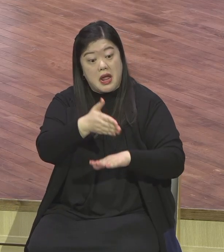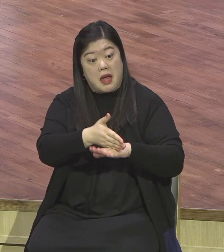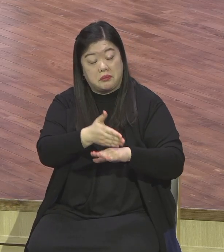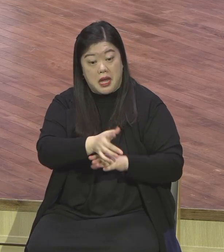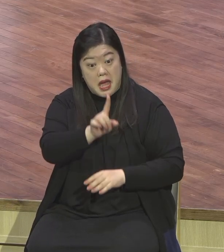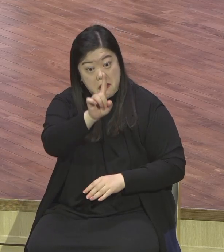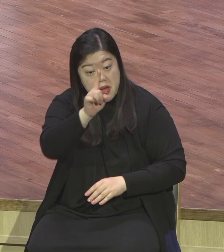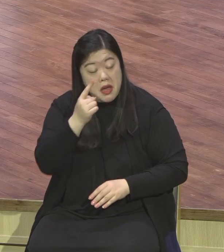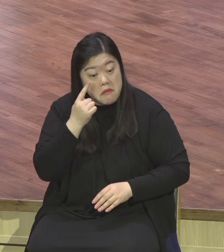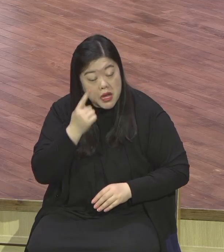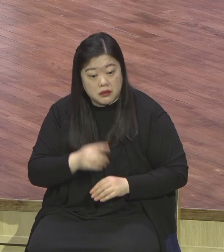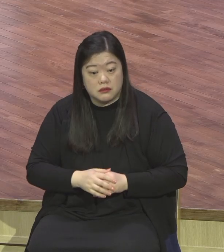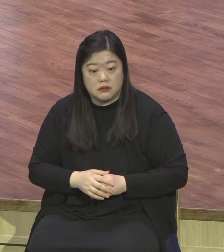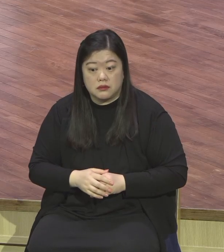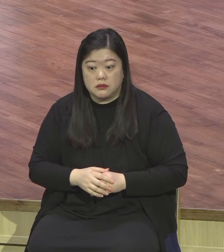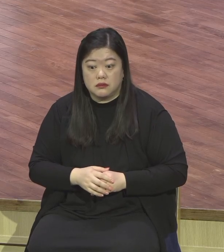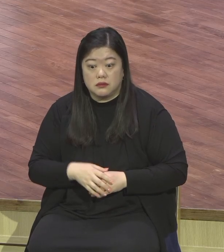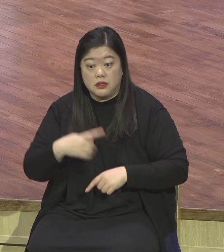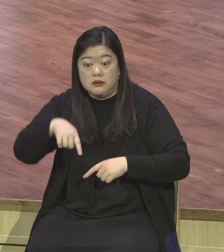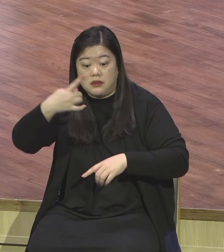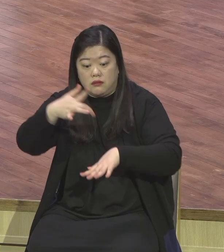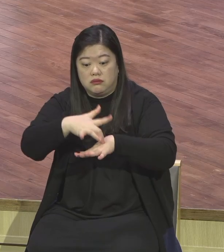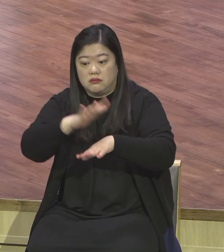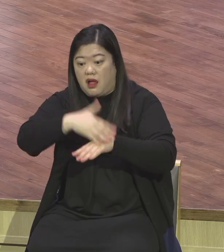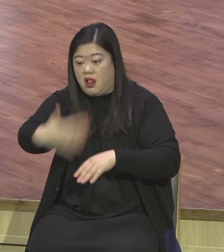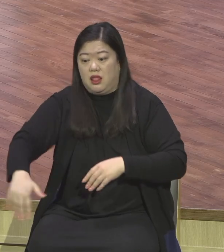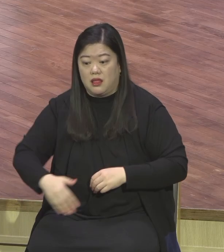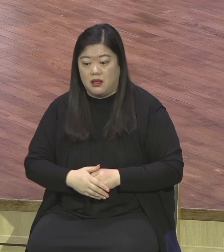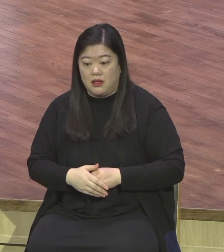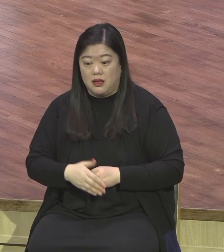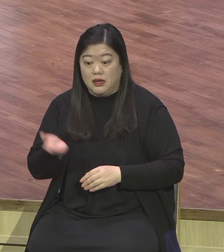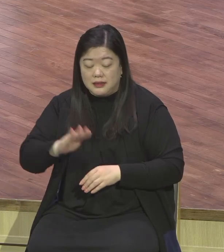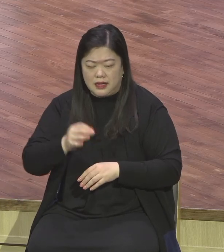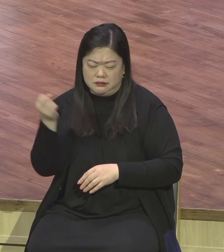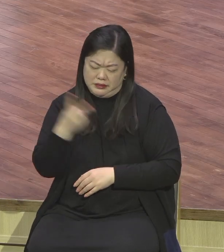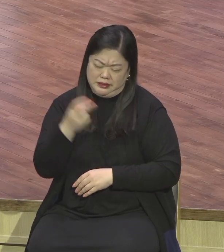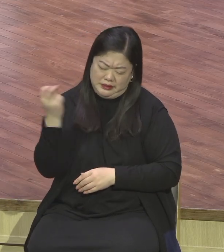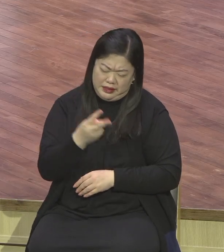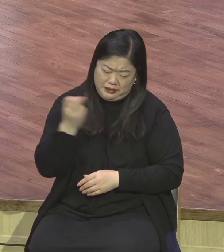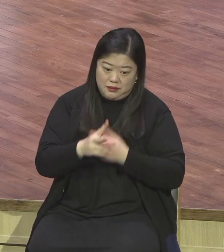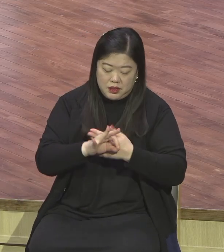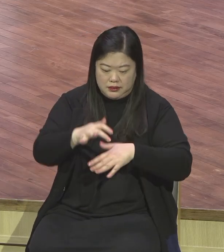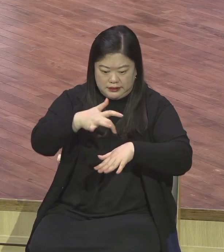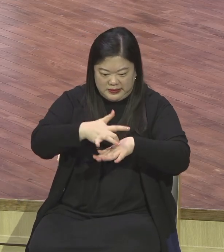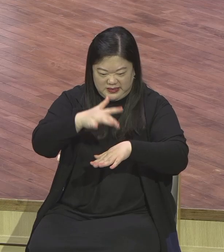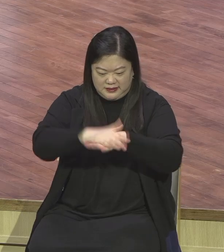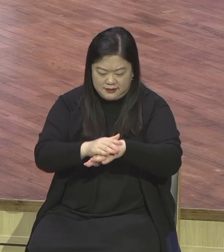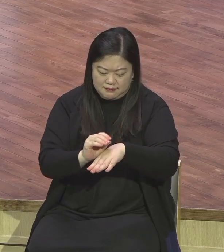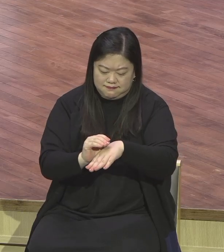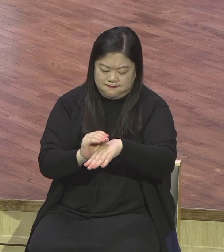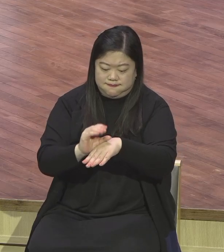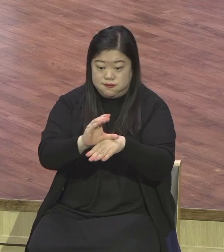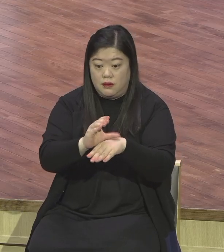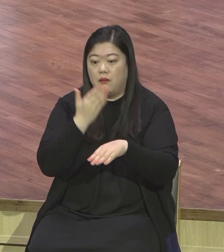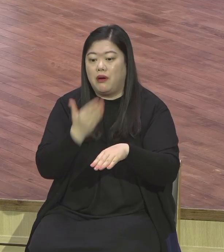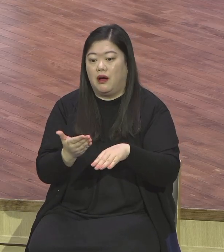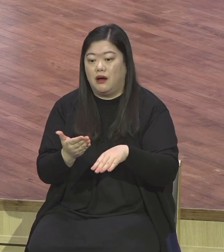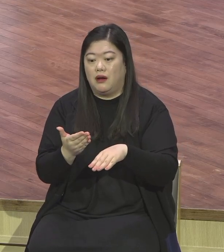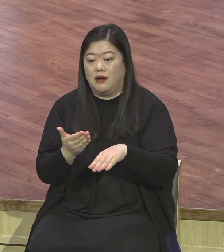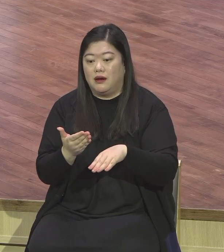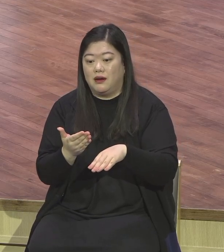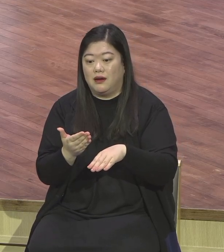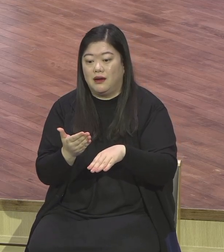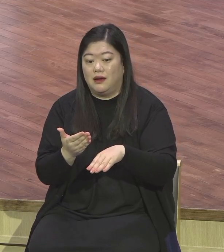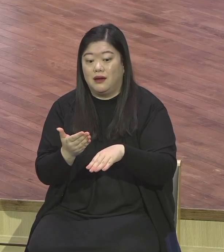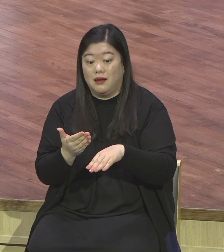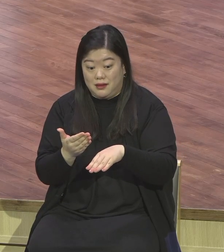반복적으로 감사하시기 바랍니다 이렇게 매 예배 시간을 통해서 말씀에 뿌리 내리고 감사가 여러분 활성화된